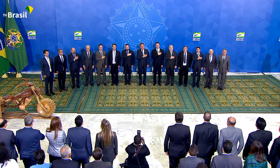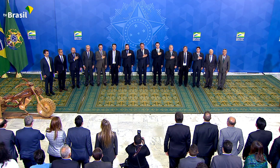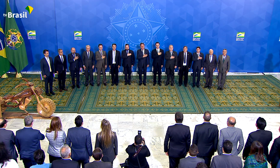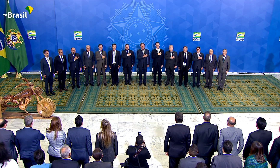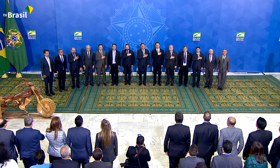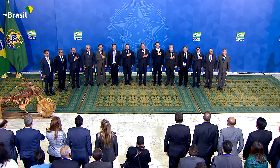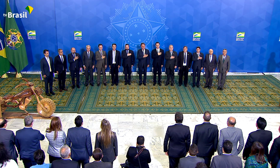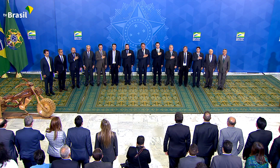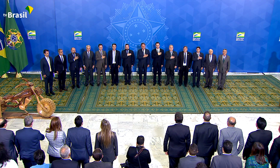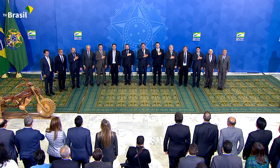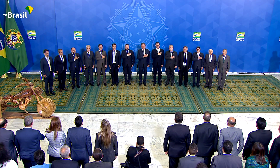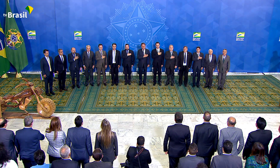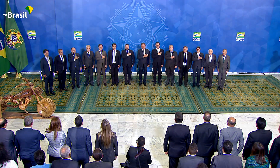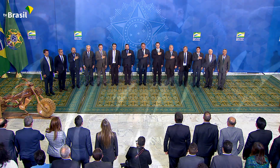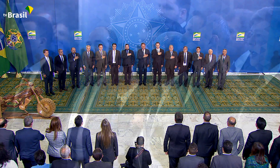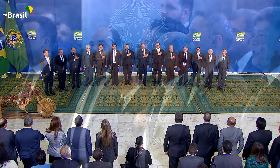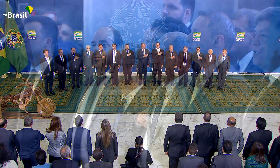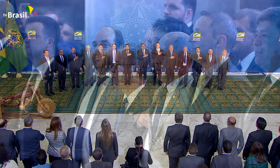é